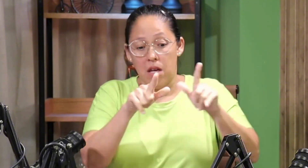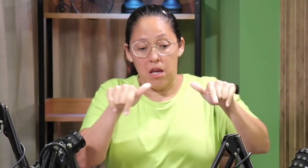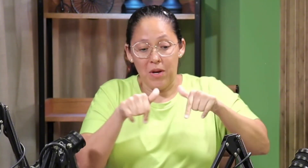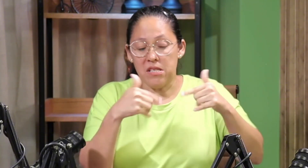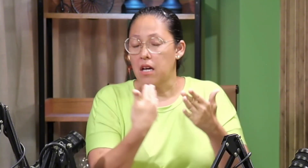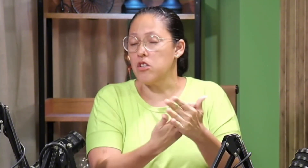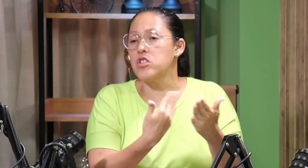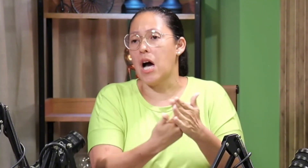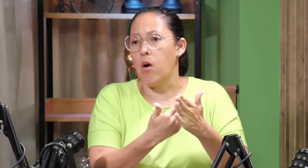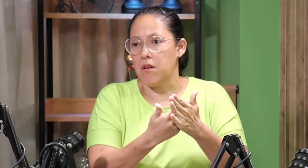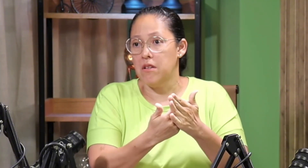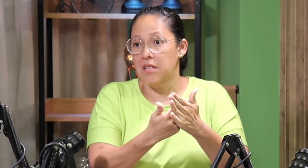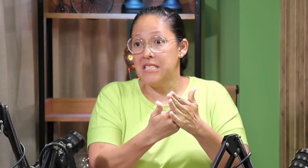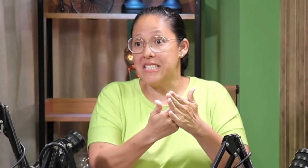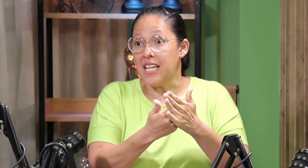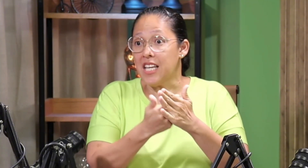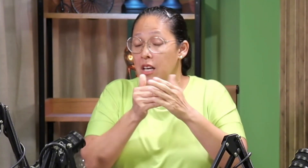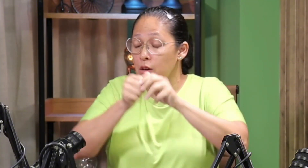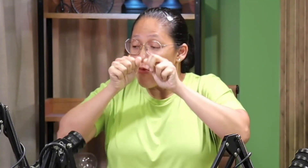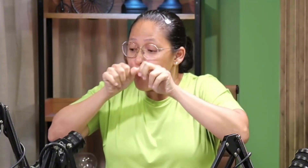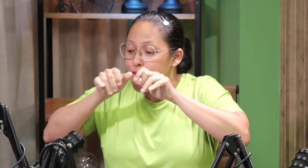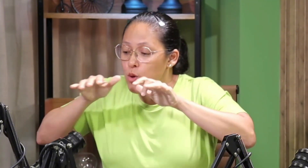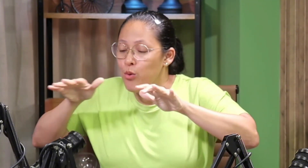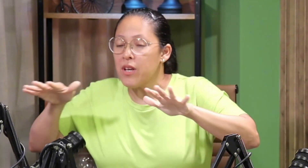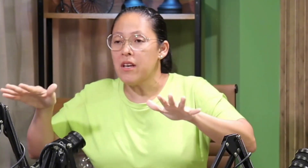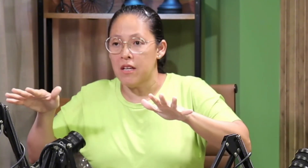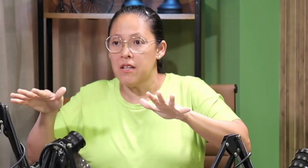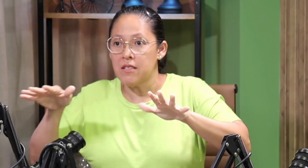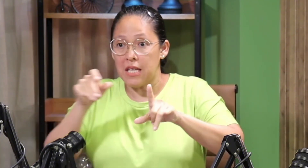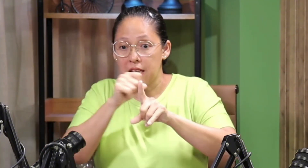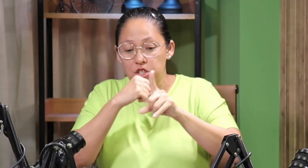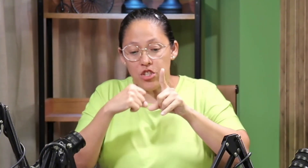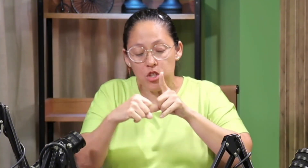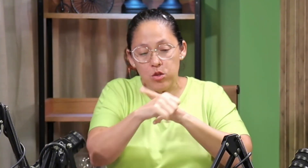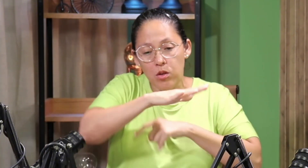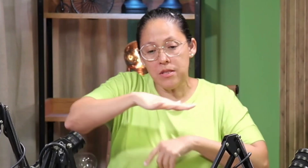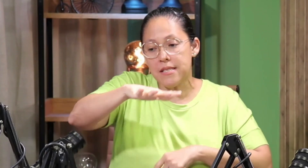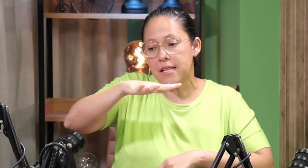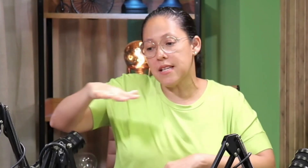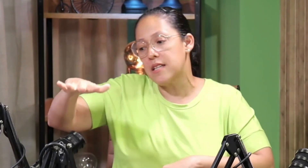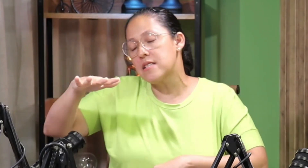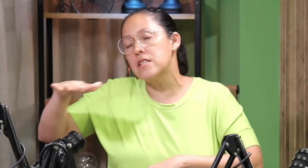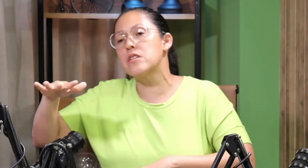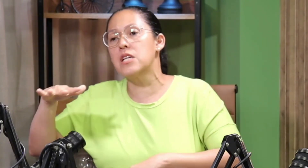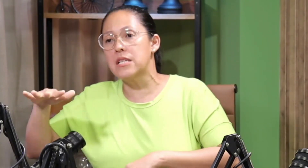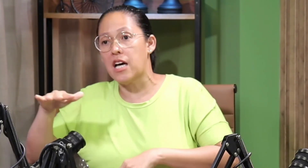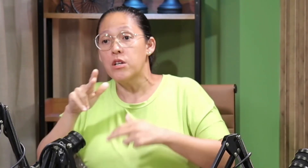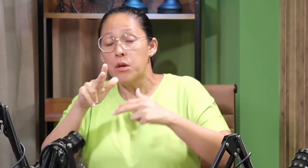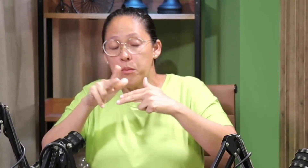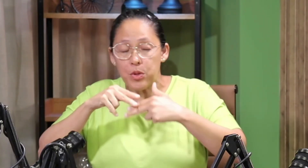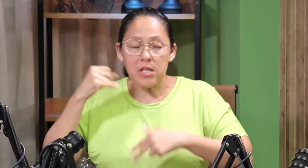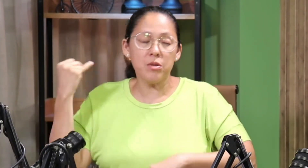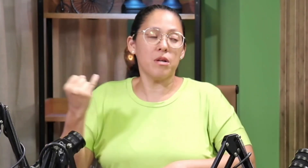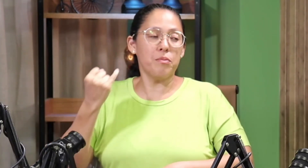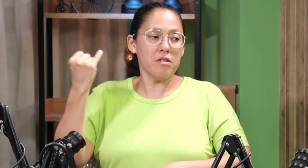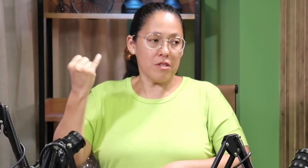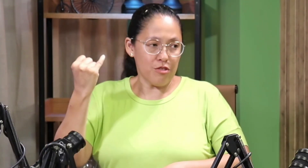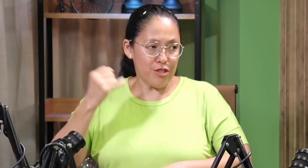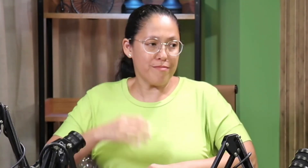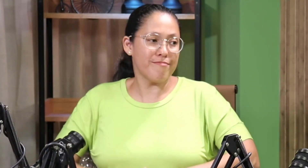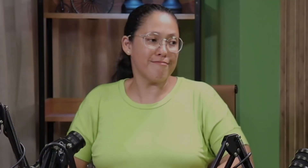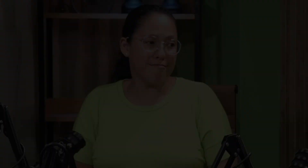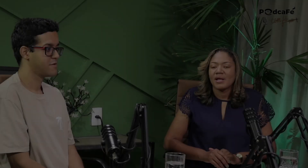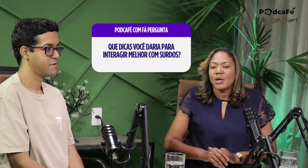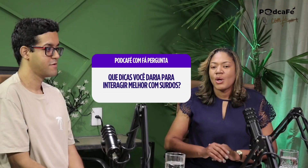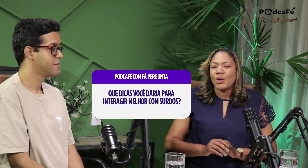escola, em uma sala de aula. Tem que fluir, tem que atingir todas as áreas da sociedade. Por isso que é